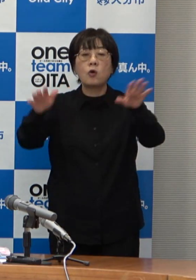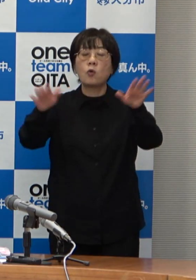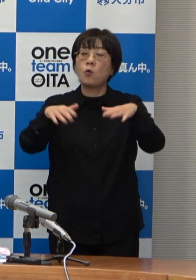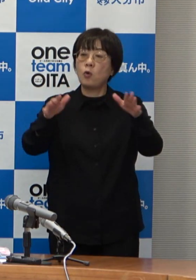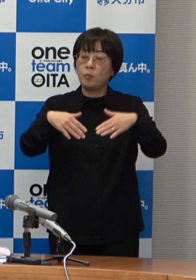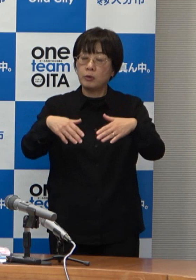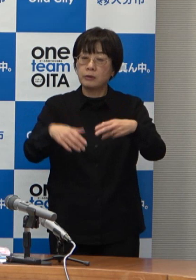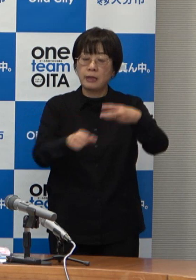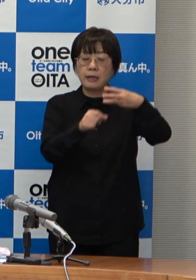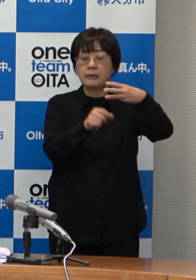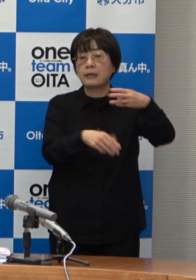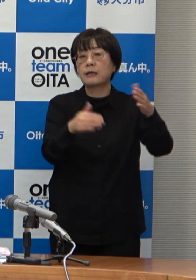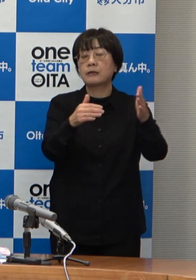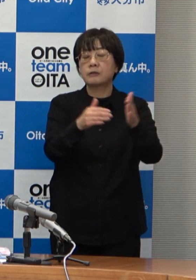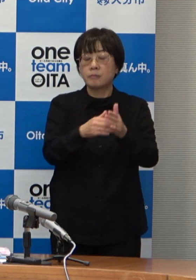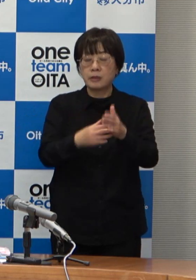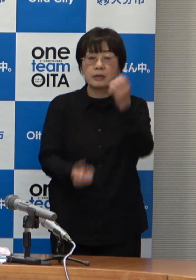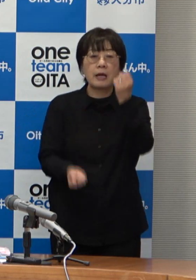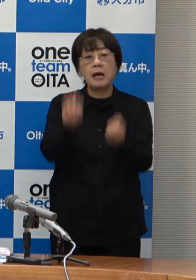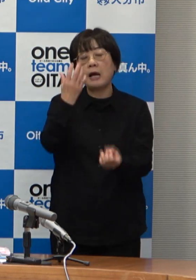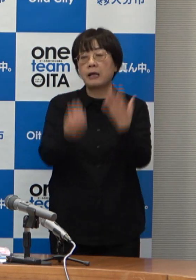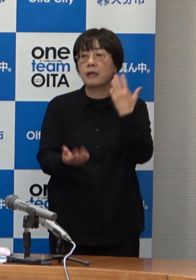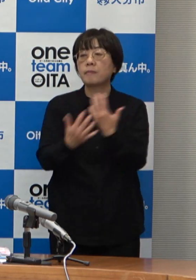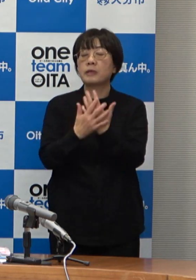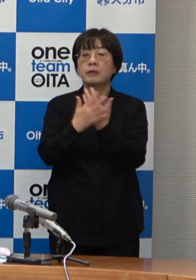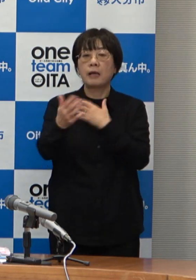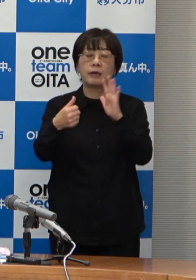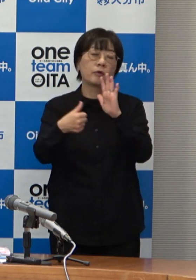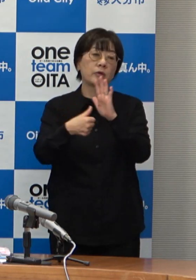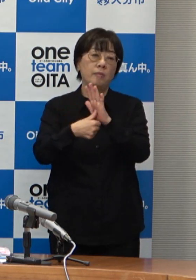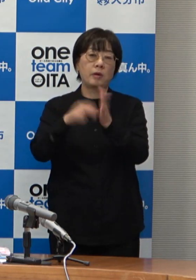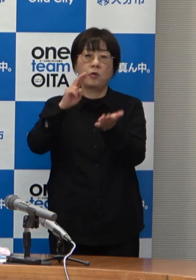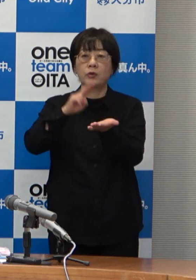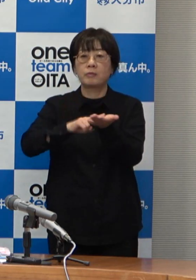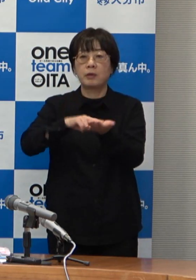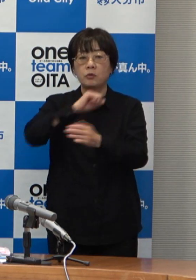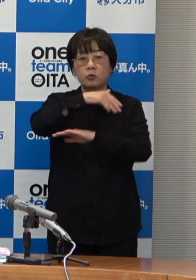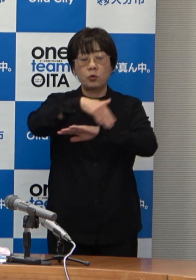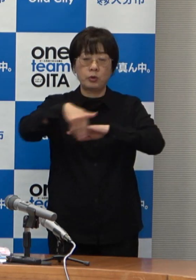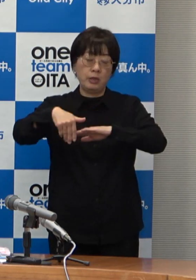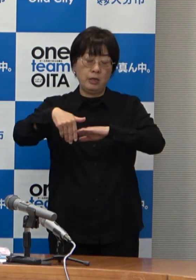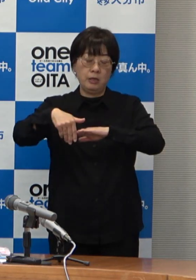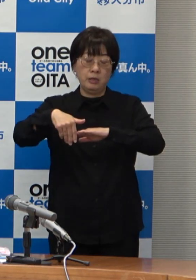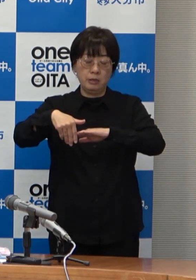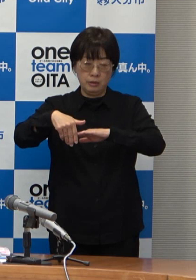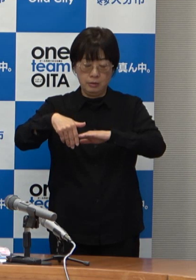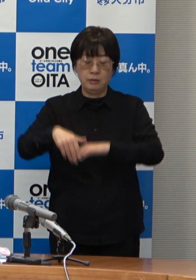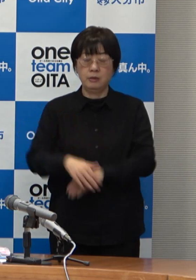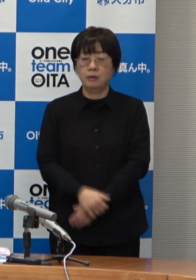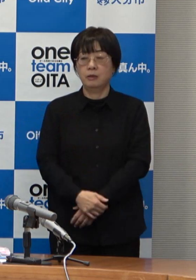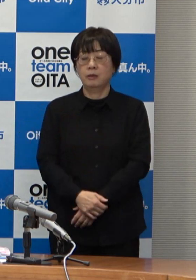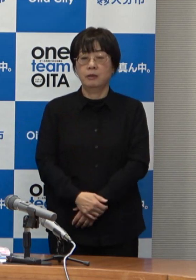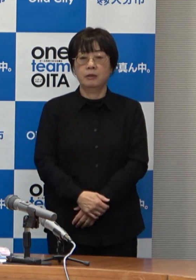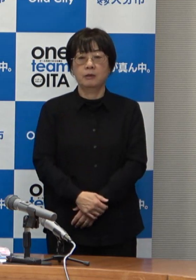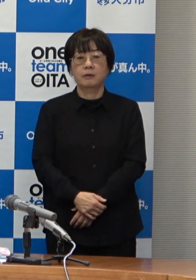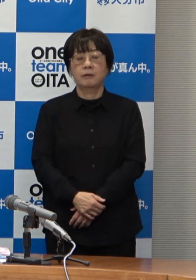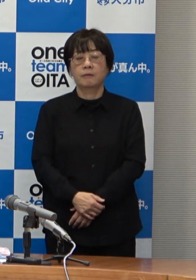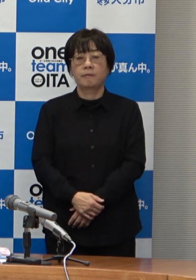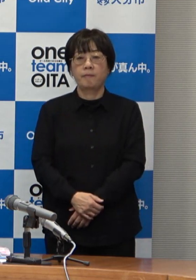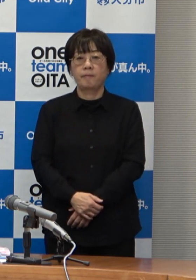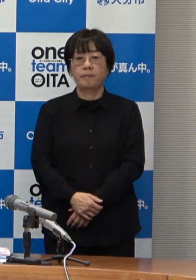に花火大会の名称を決める予定ということが確認されまし